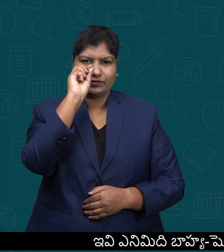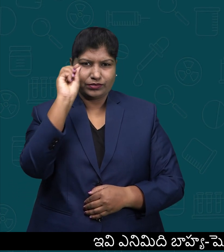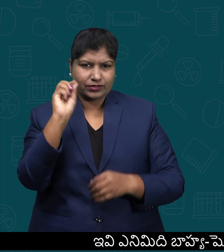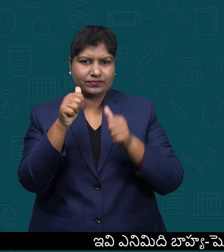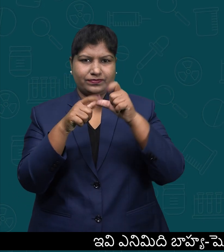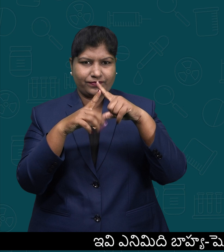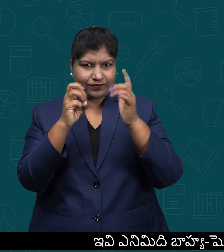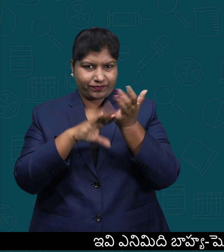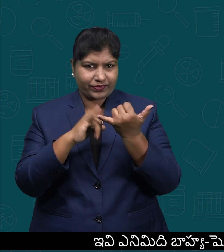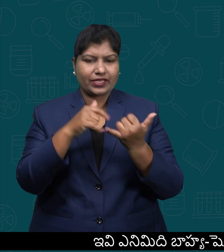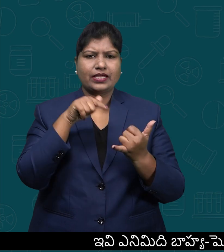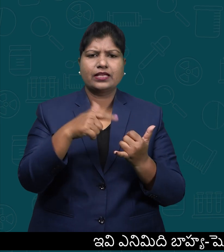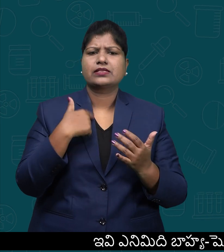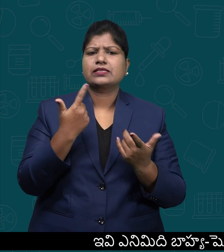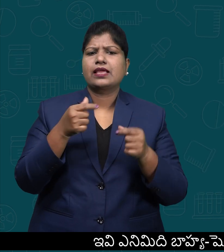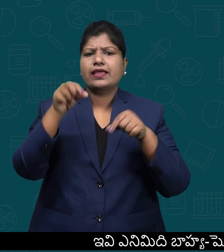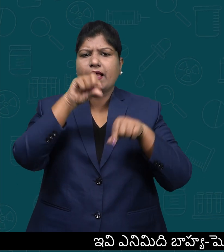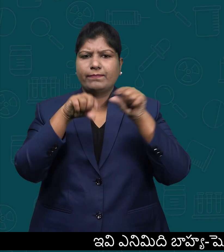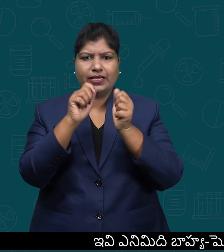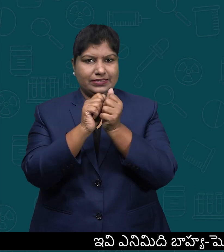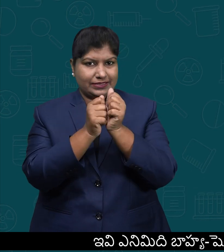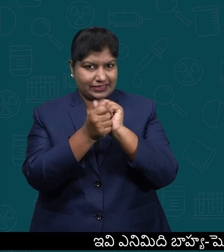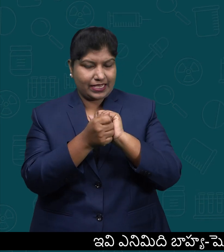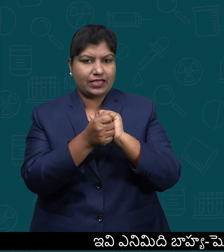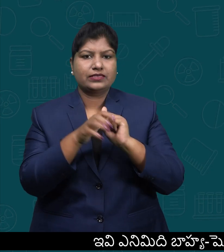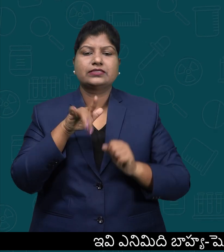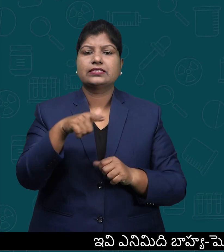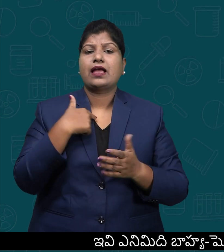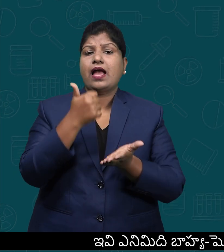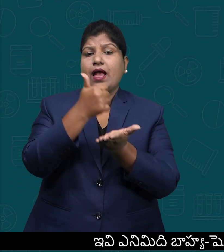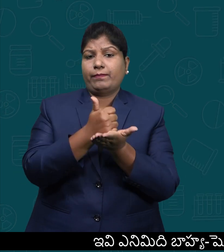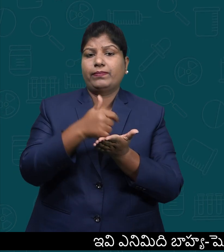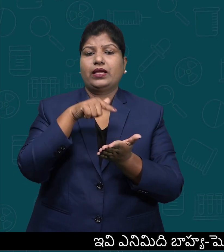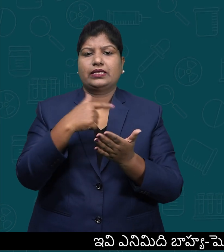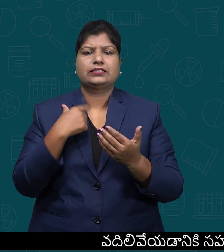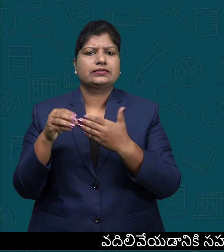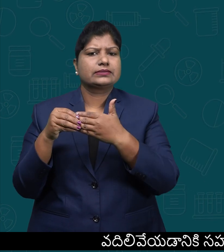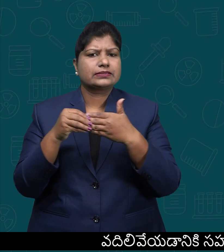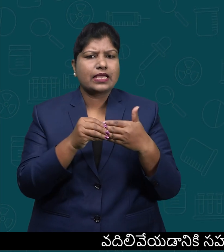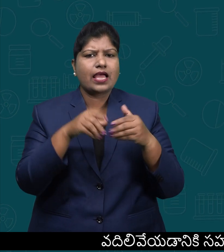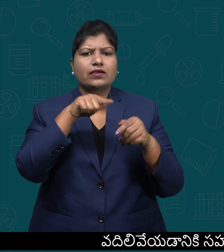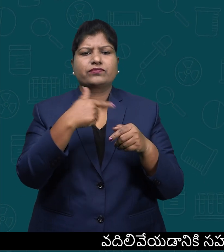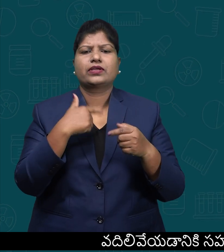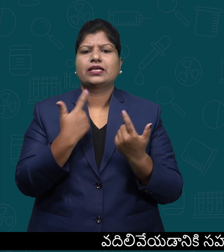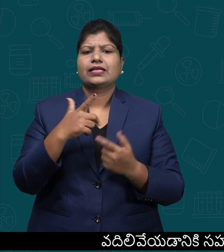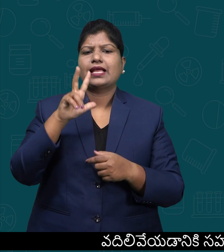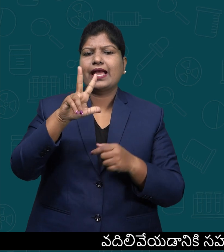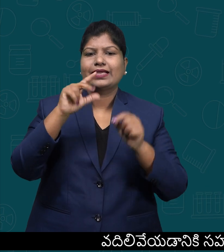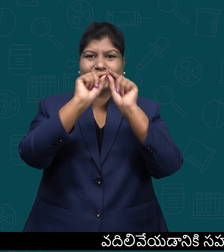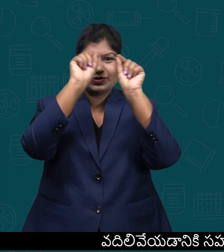ఇవి 8 బాహ్య షెల్ ఎలక్ట్రాన్లతో వాటి పరమాణువులను వదిలివేయడానికి సహాయపడతాయి